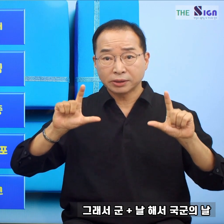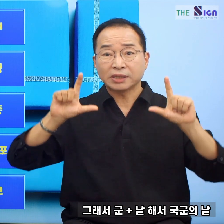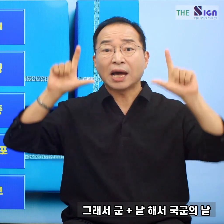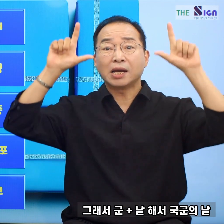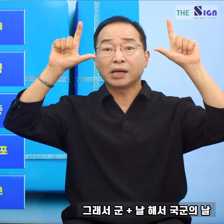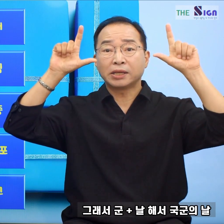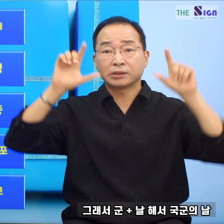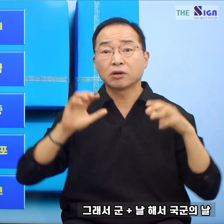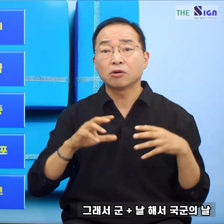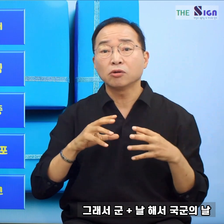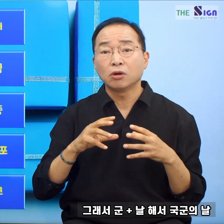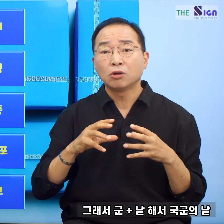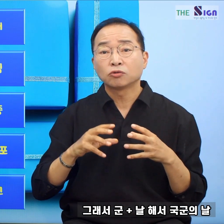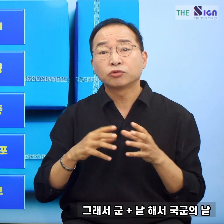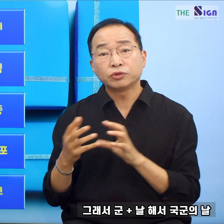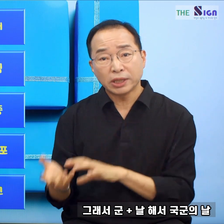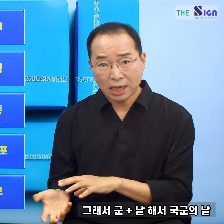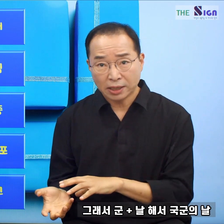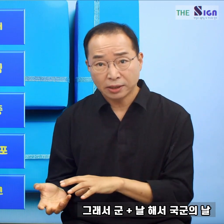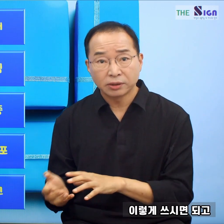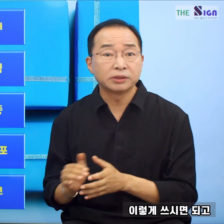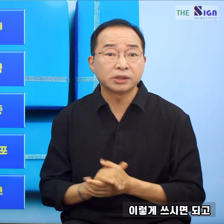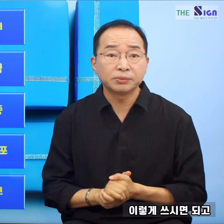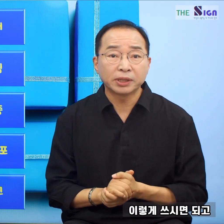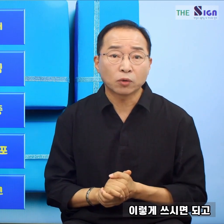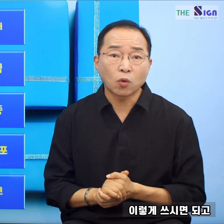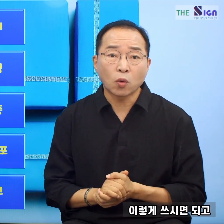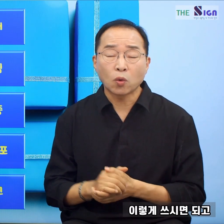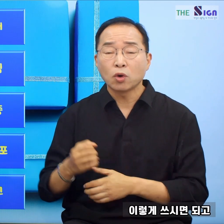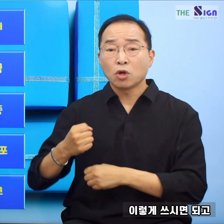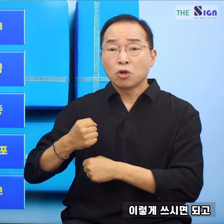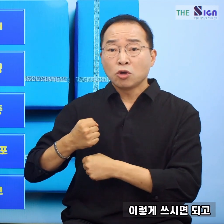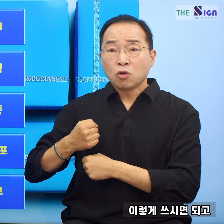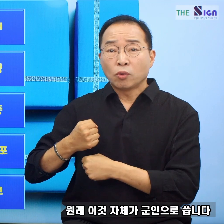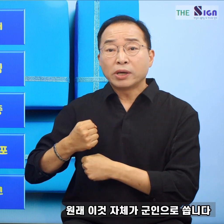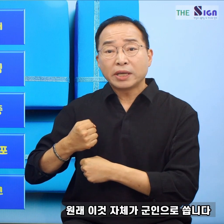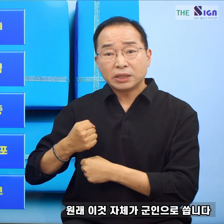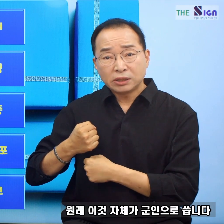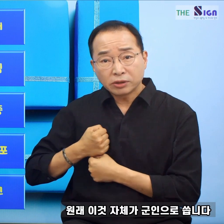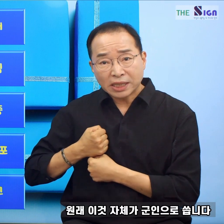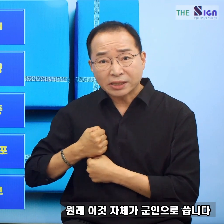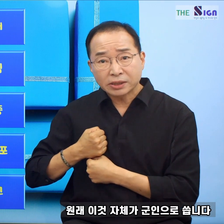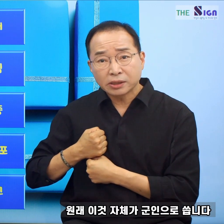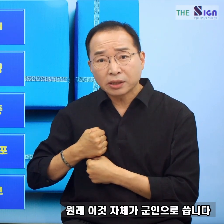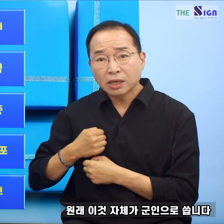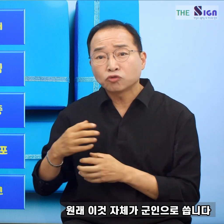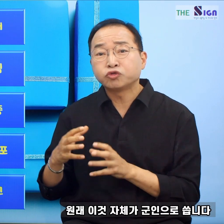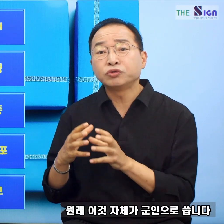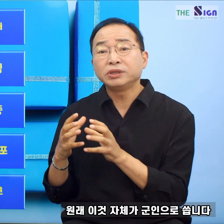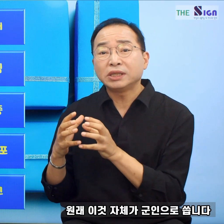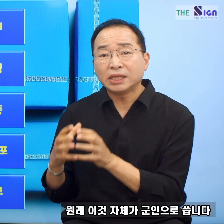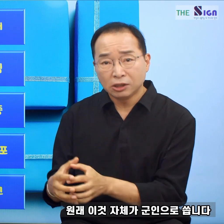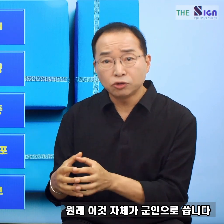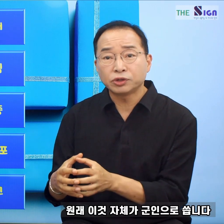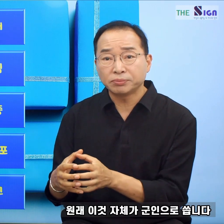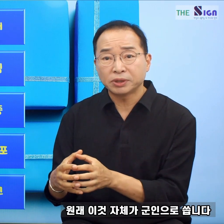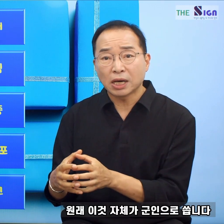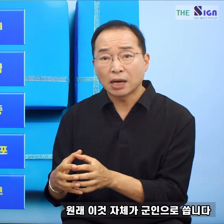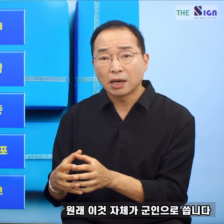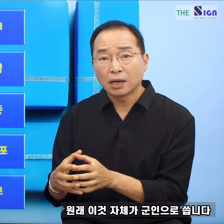날 해서 국군의 날 이렇게 쓰시면 되고, 원래 이것 자체가 군인으로 씁니다.